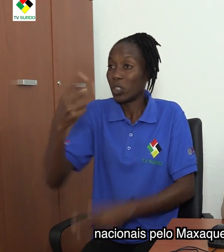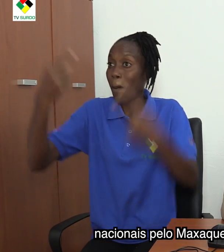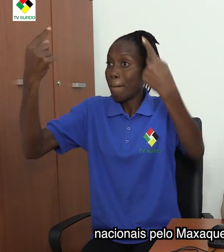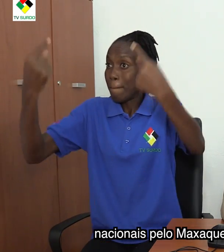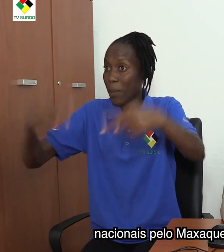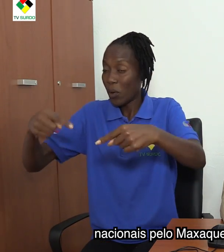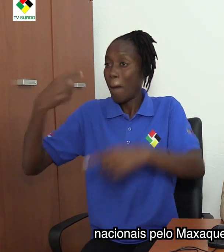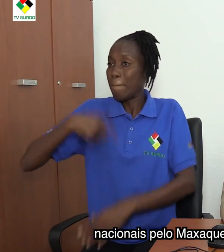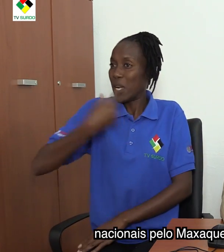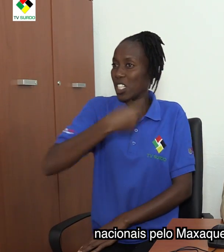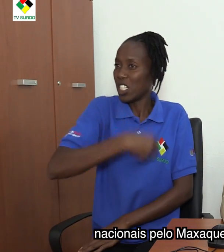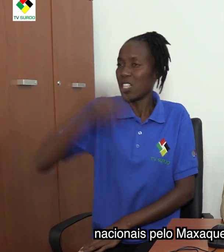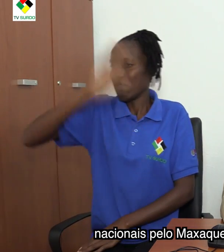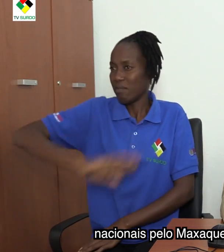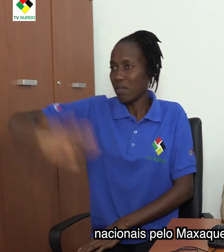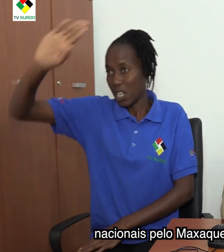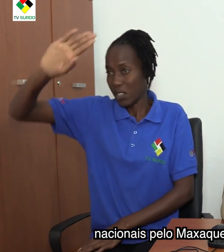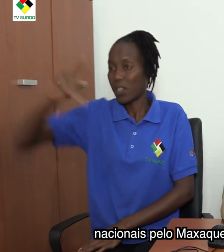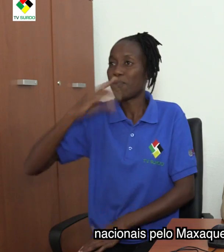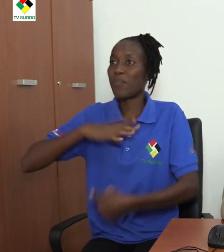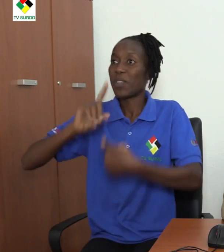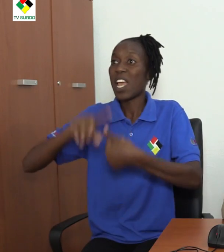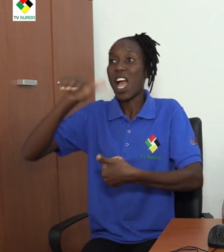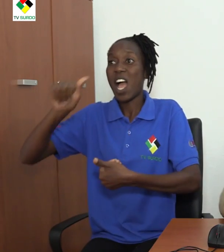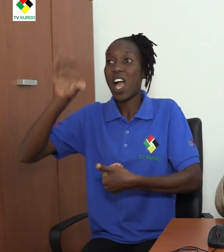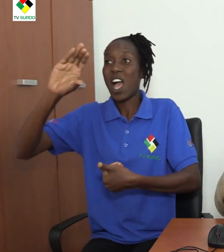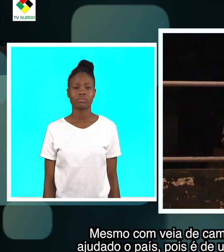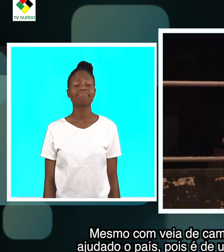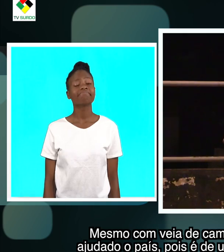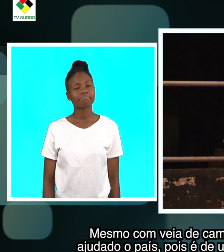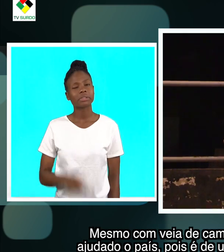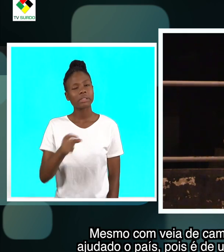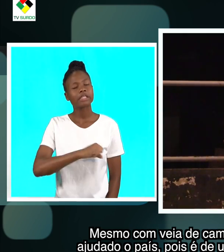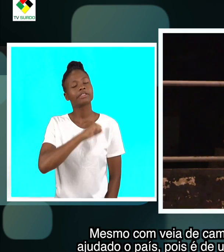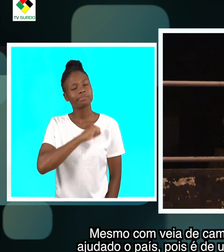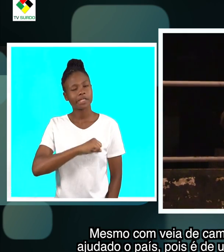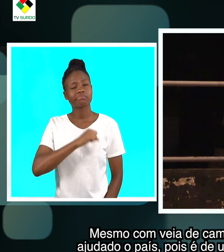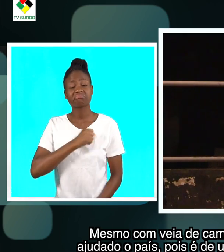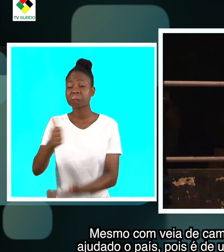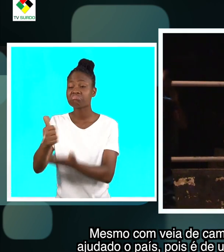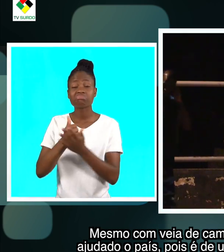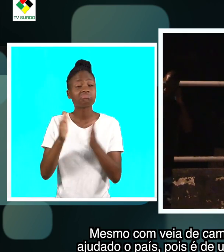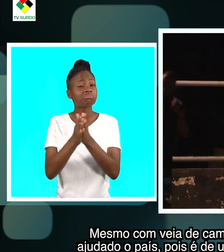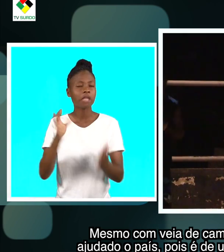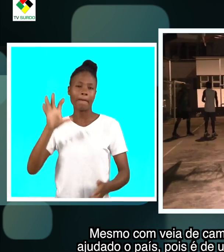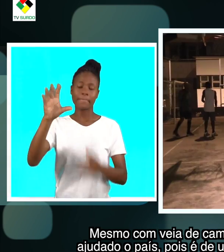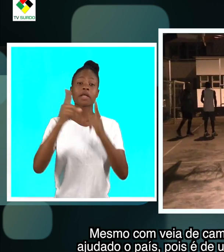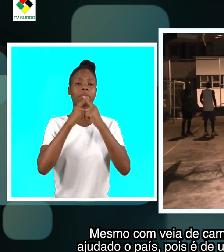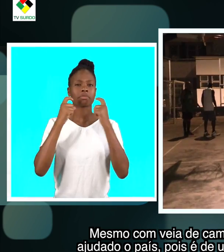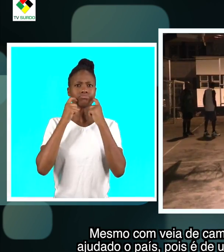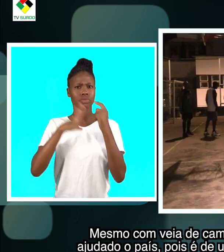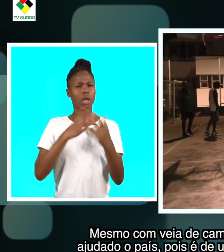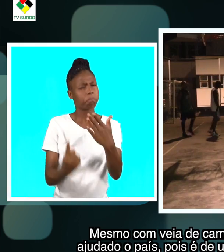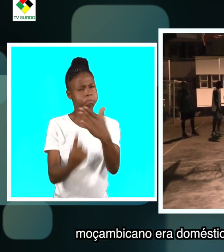E ganhei dois campeonatos nacionais pela Academia. Mesmo com o verde campeão, Lido lamenta não ter ajudado os pais, pois